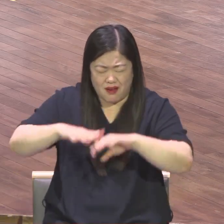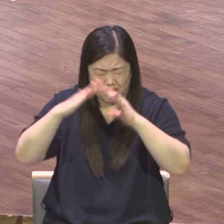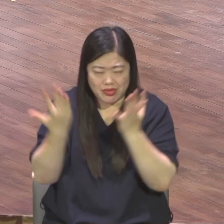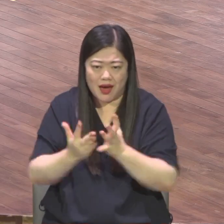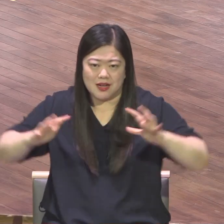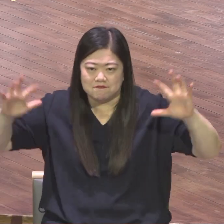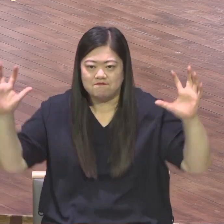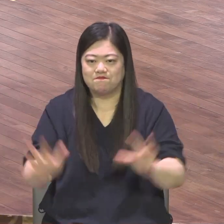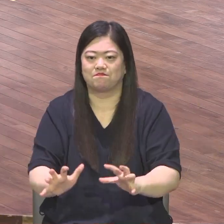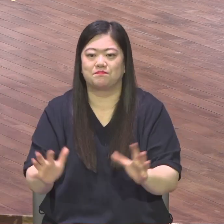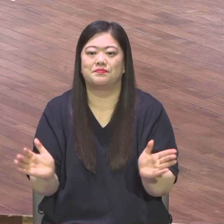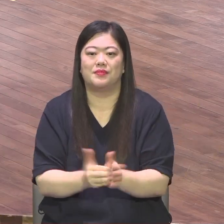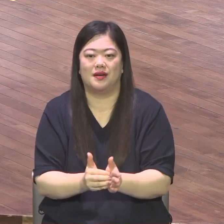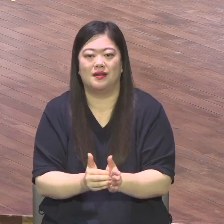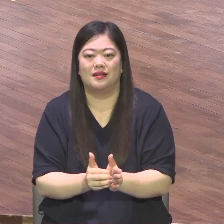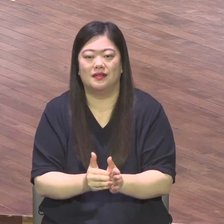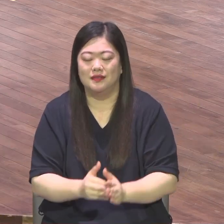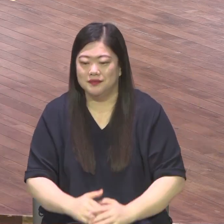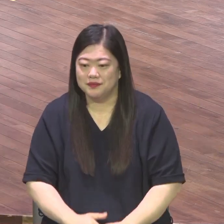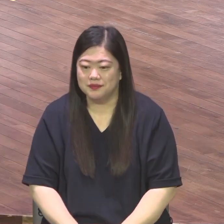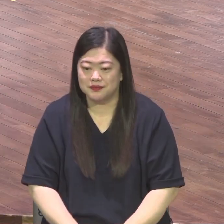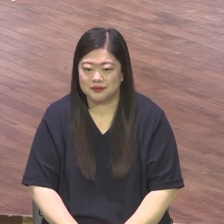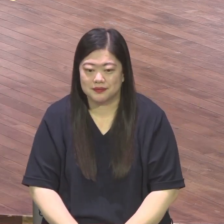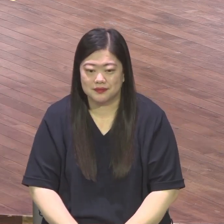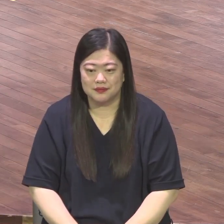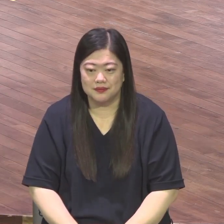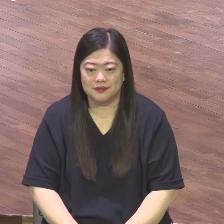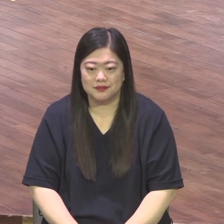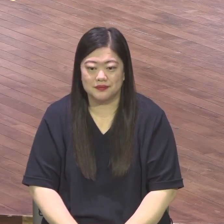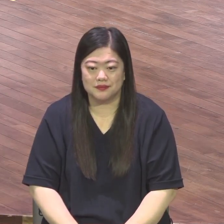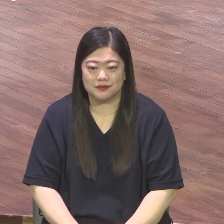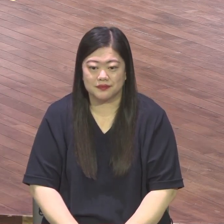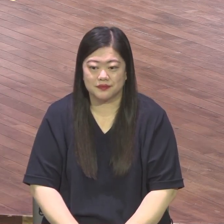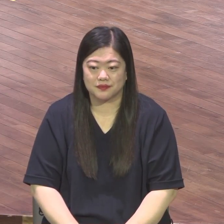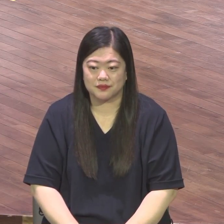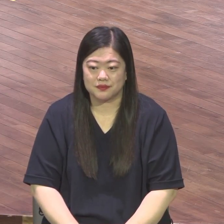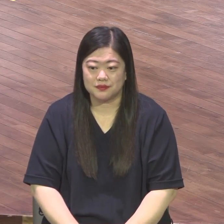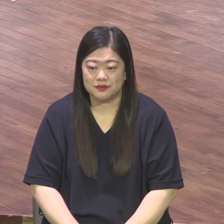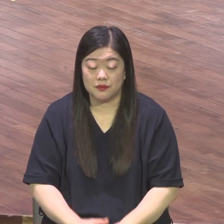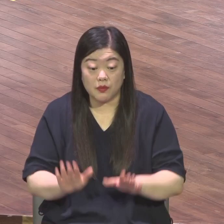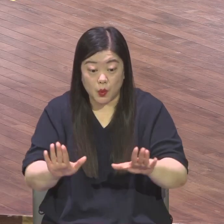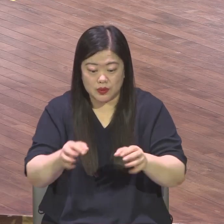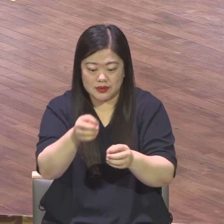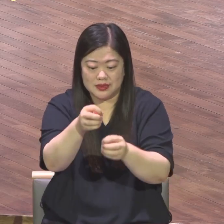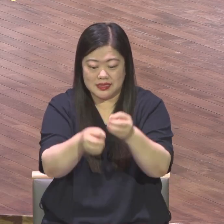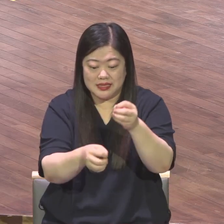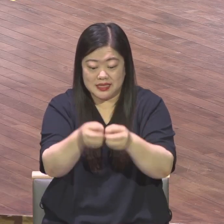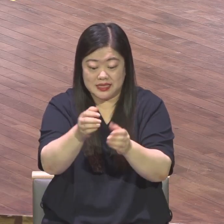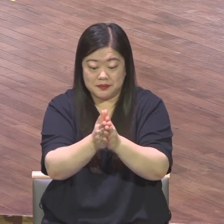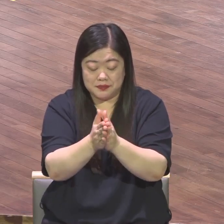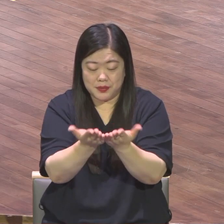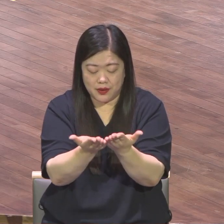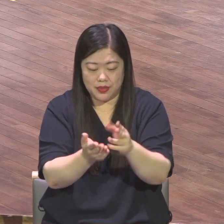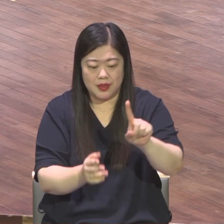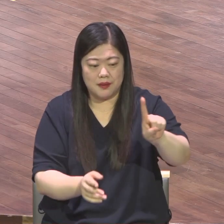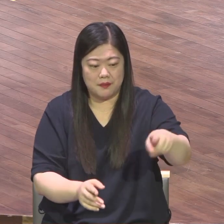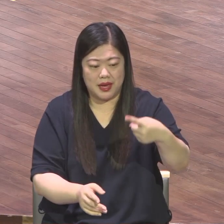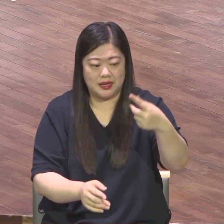지방에서부터 모으셨도다. 자, 오늘 이 우리가 살펴볼 시편